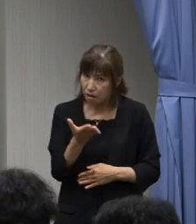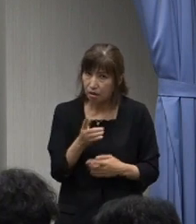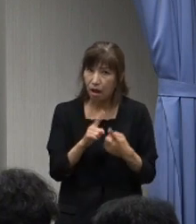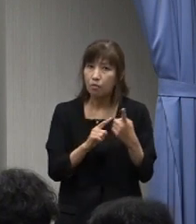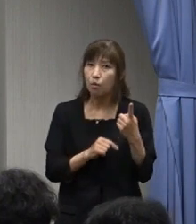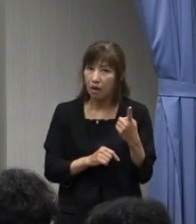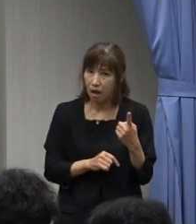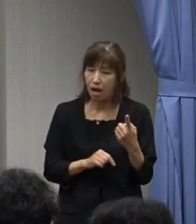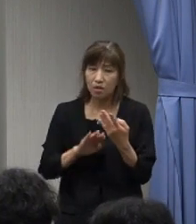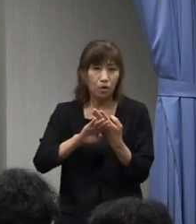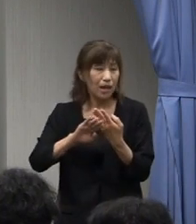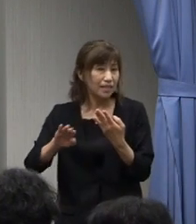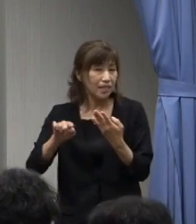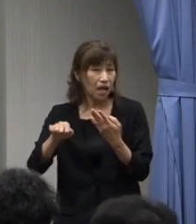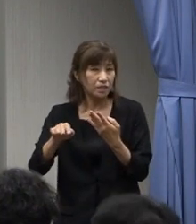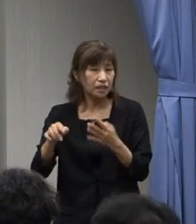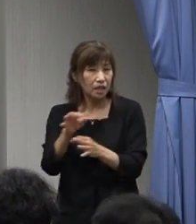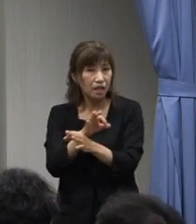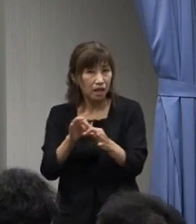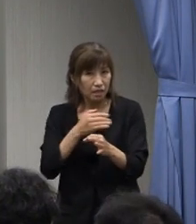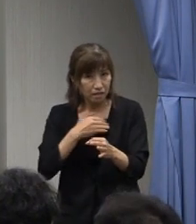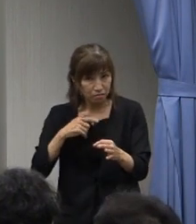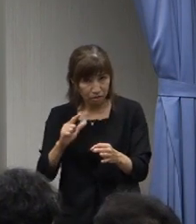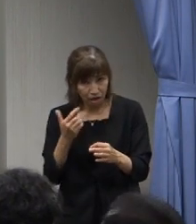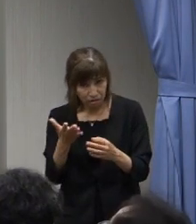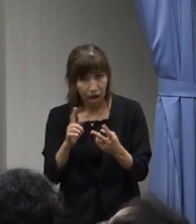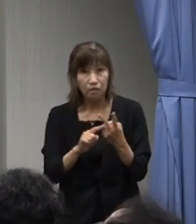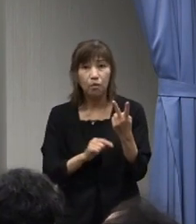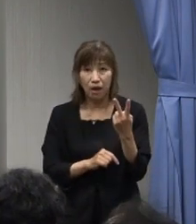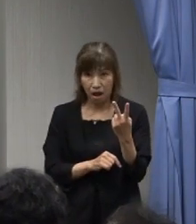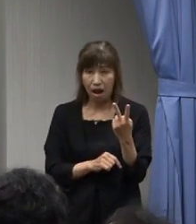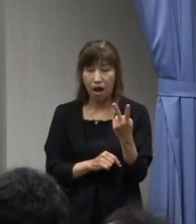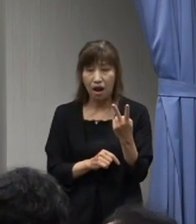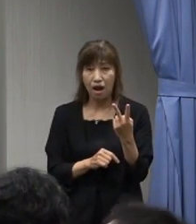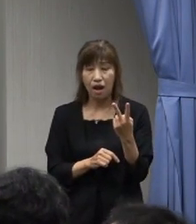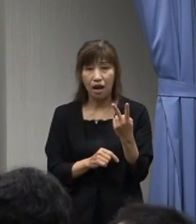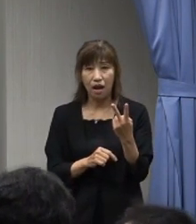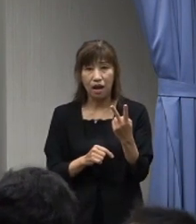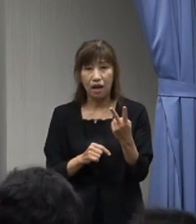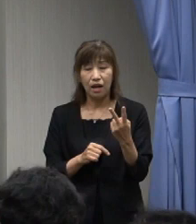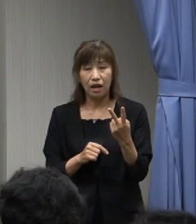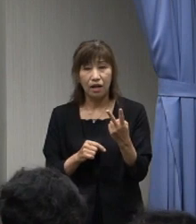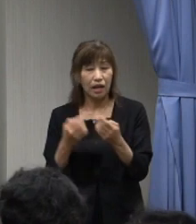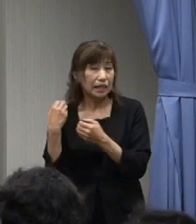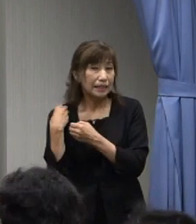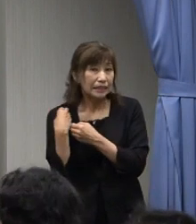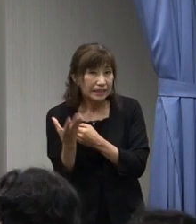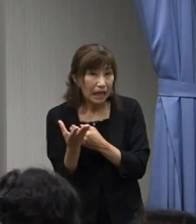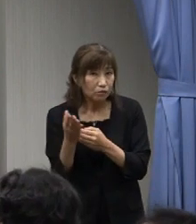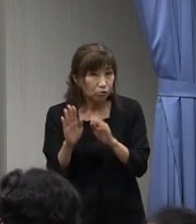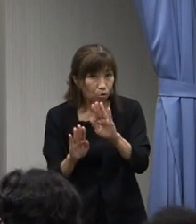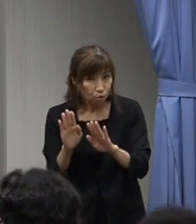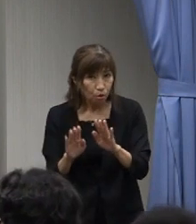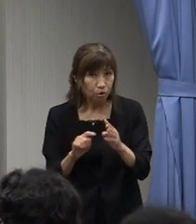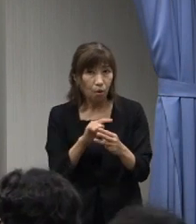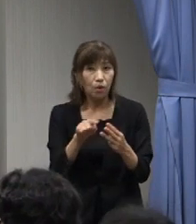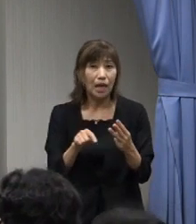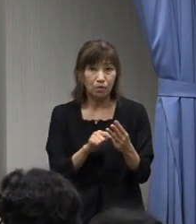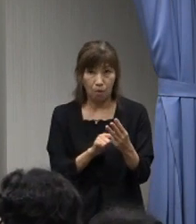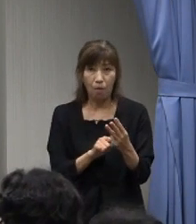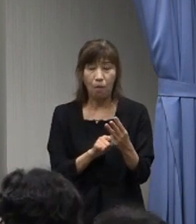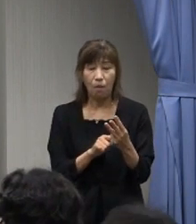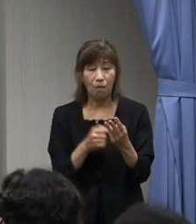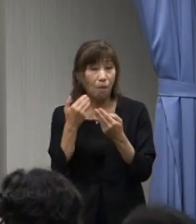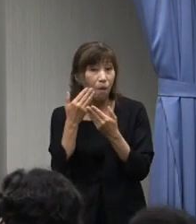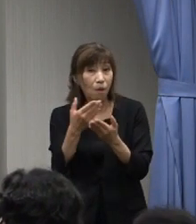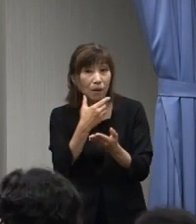で、やっていくんじゃないかとか、記者会見とかの見かけとか、お聞きにしたりするんですけれ